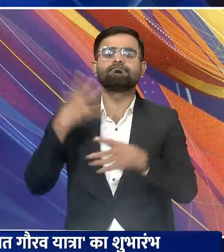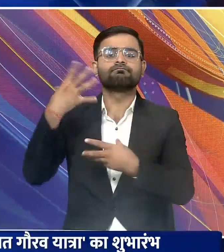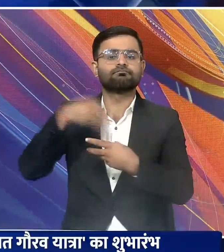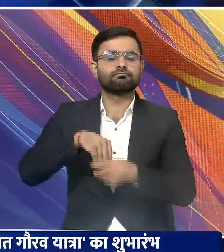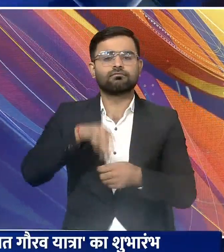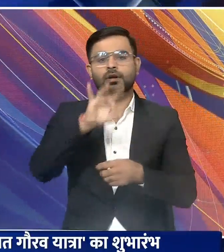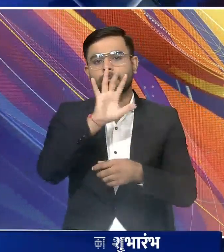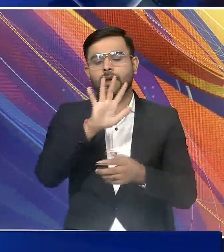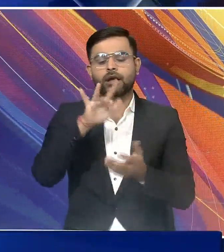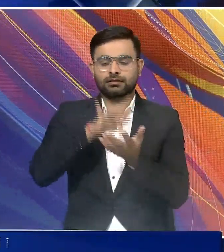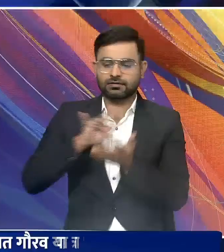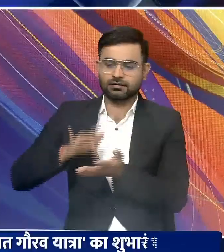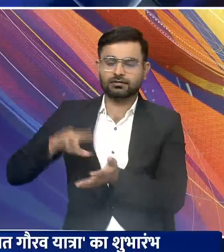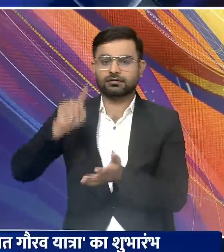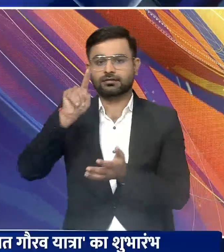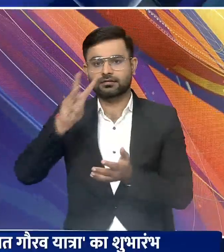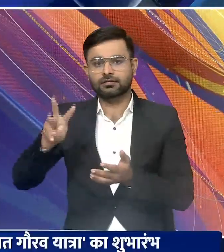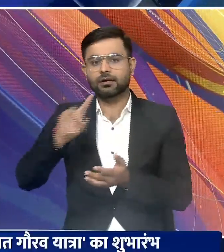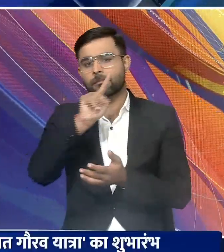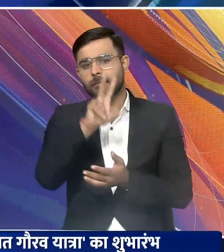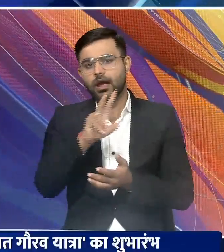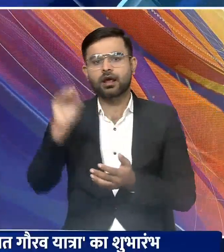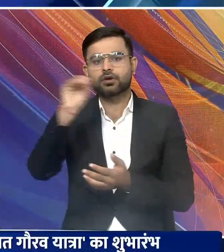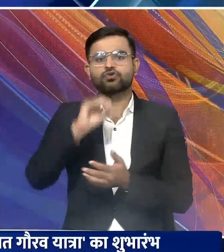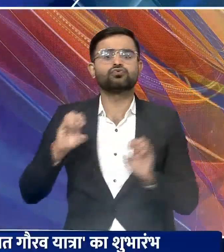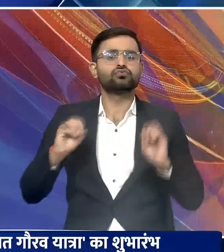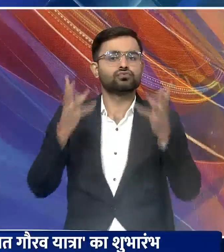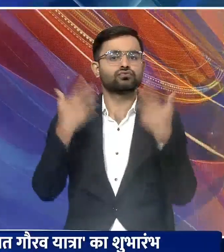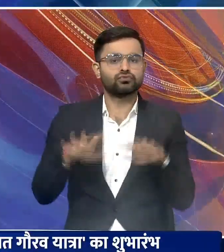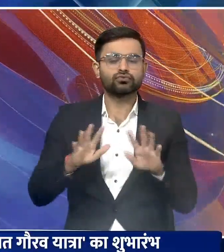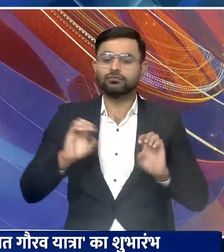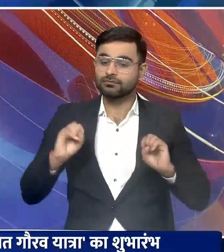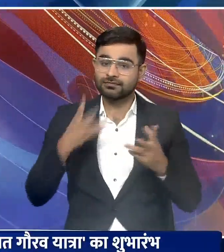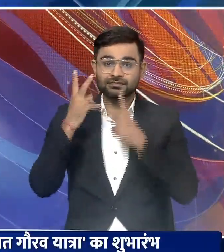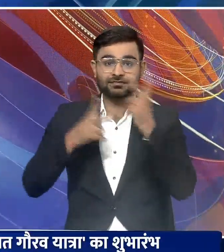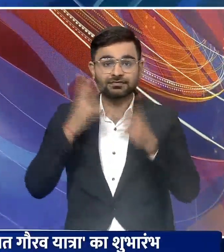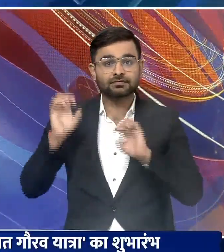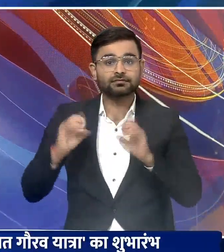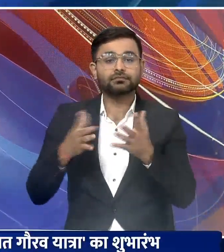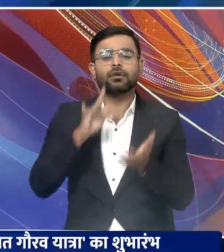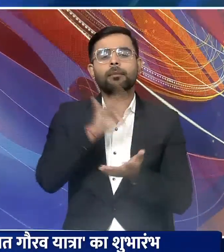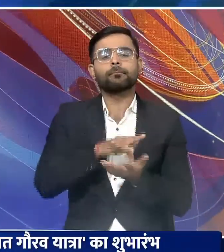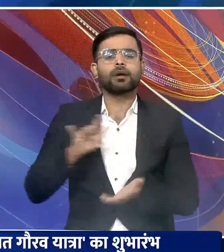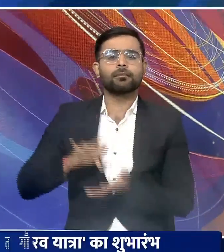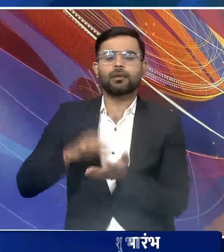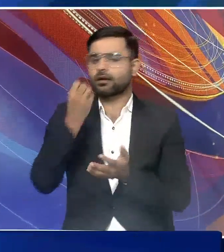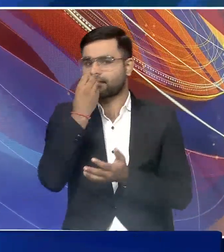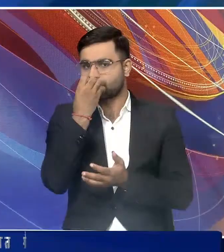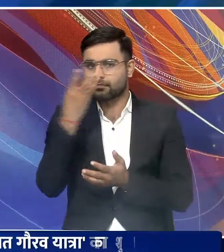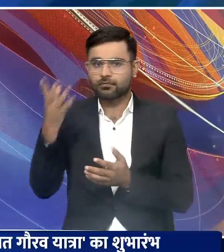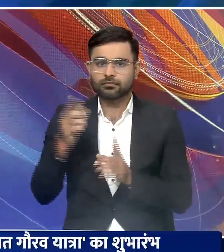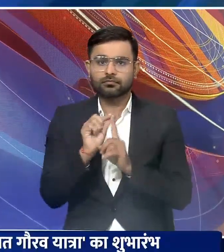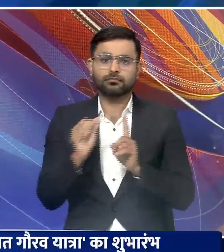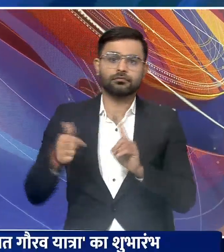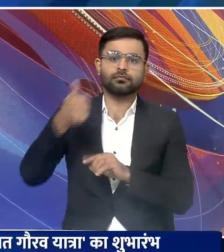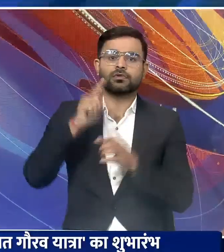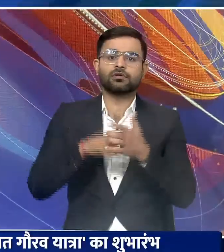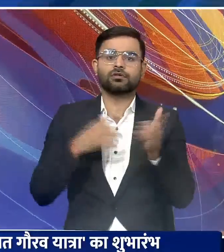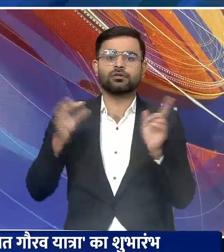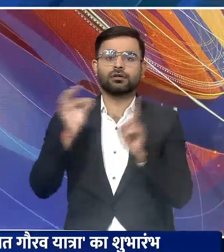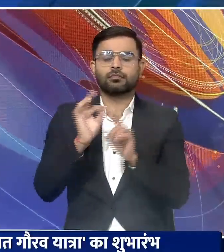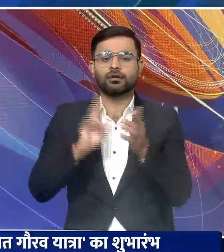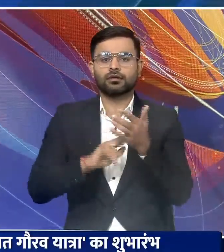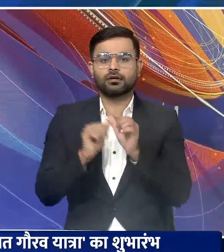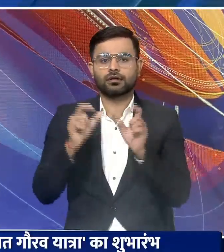और 13 अक्टूबर को शुरू की जा रही है। यात्रा की शुरुआत आज 2 जगह से बीजेपी के राष्ट्रीय अध्यक्ष जेपी